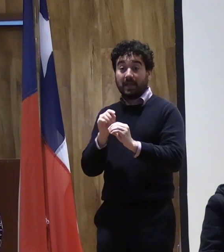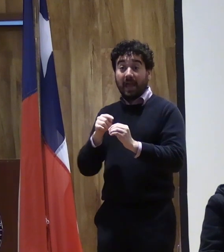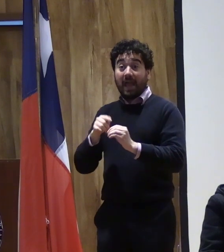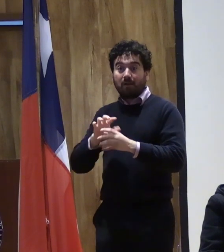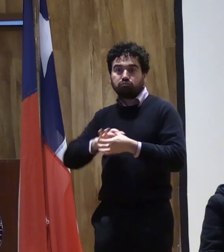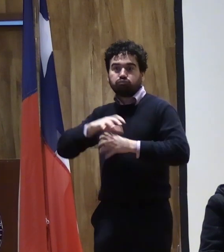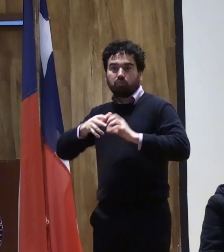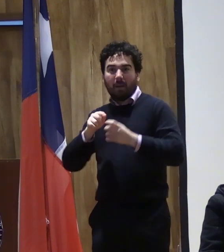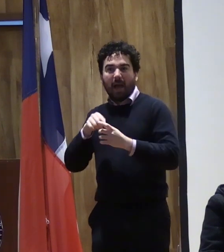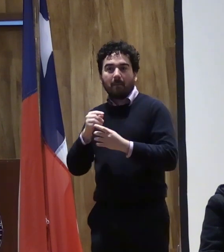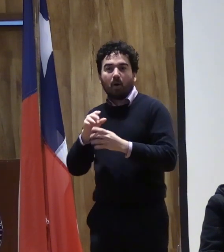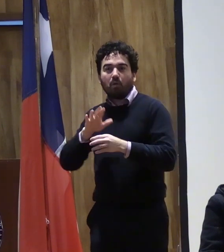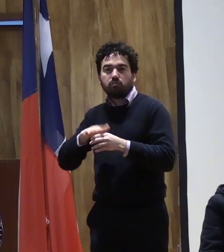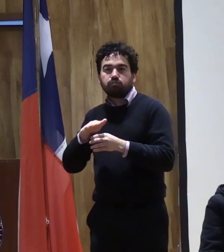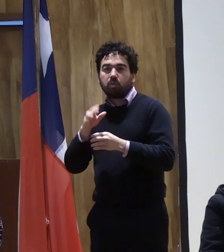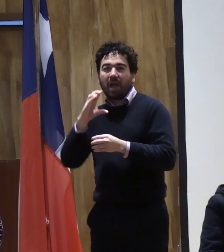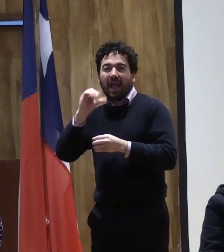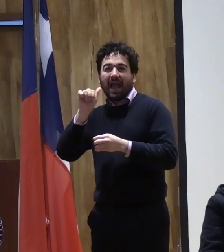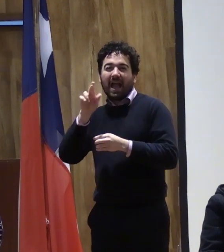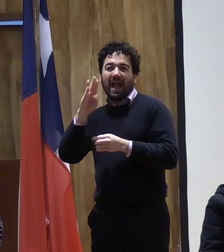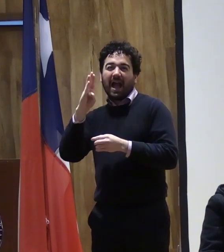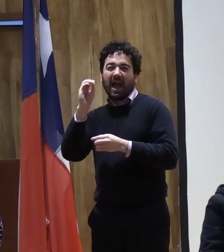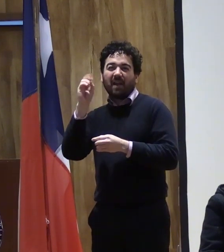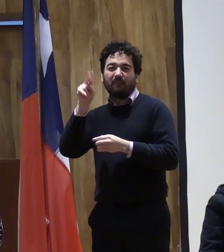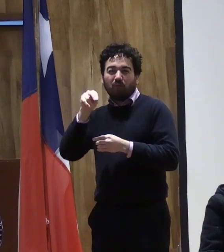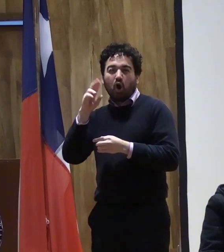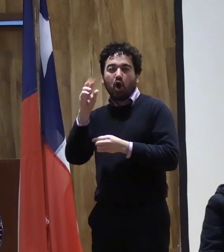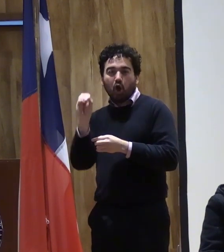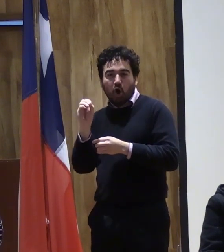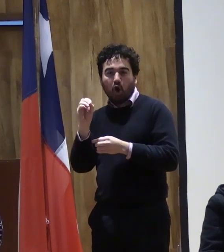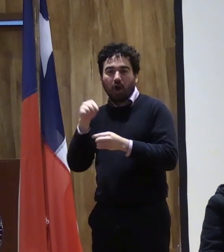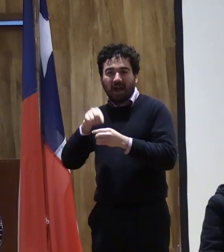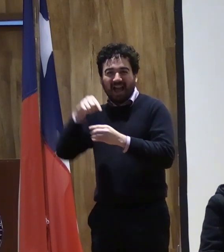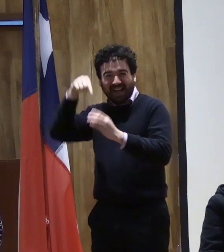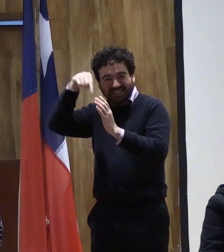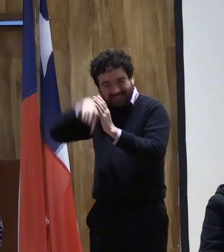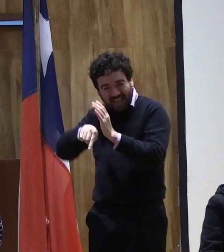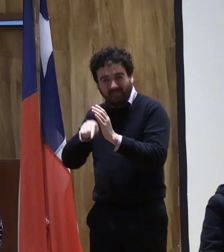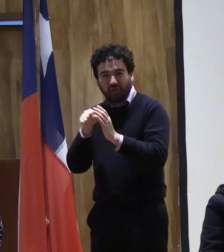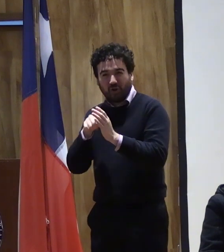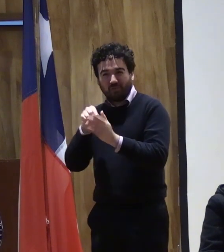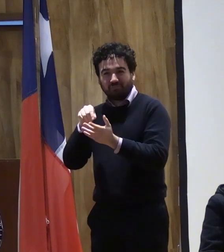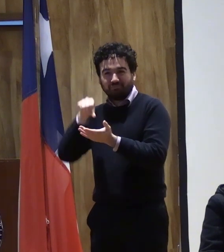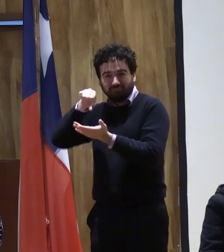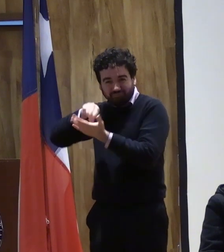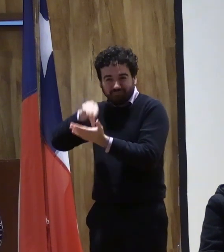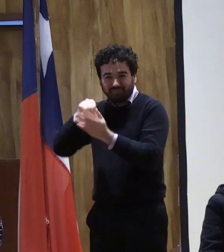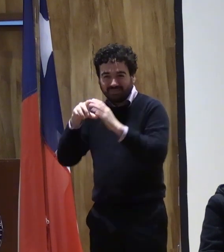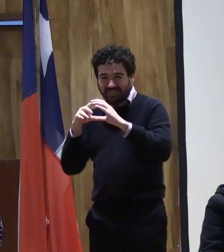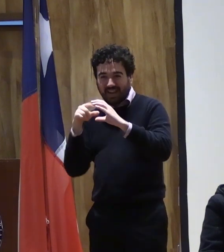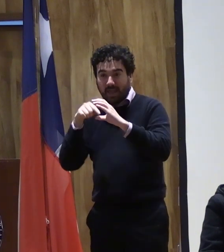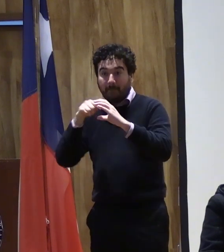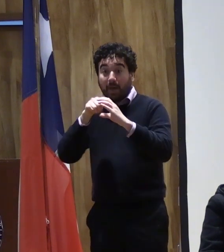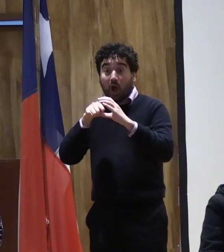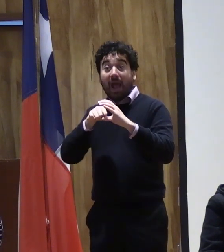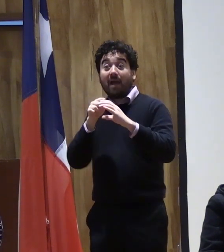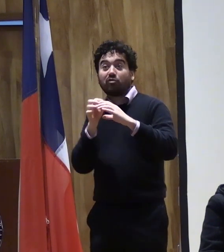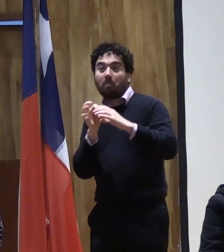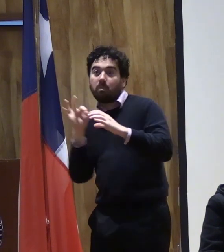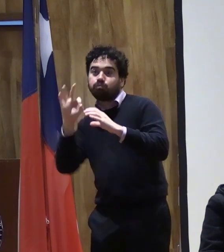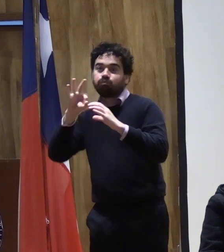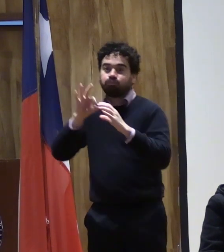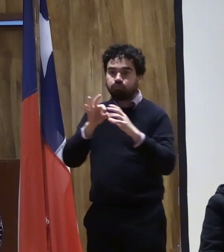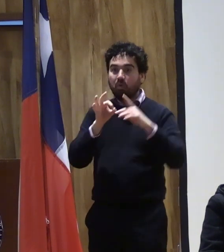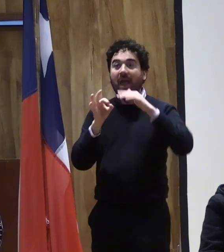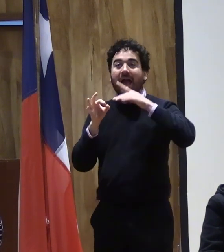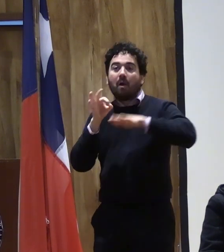generado en el centro de la estrella, pero el carbono vive en un océano de helio. Entonces de repente